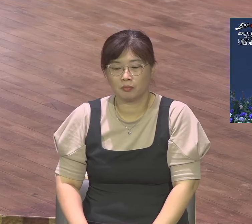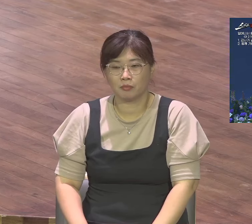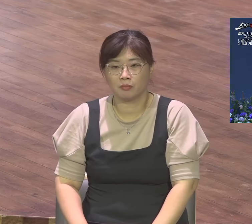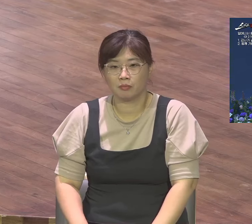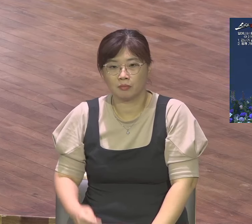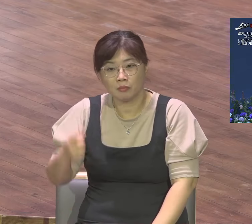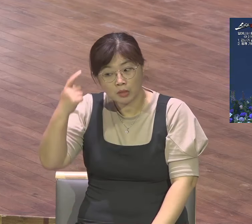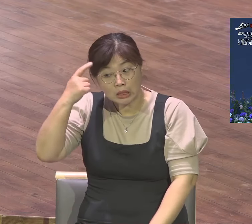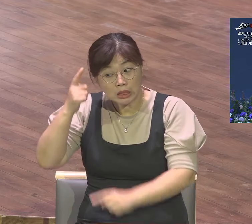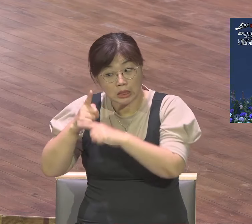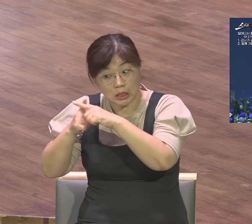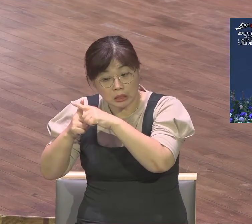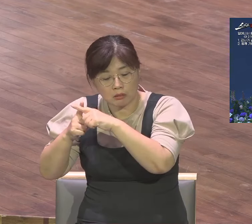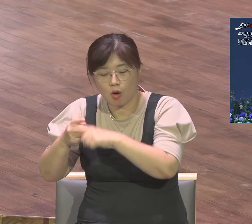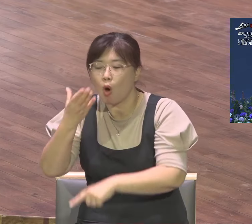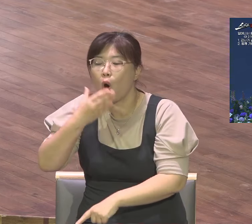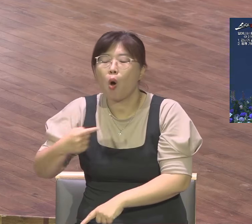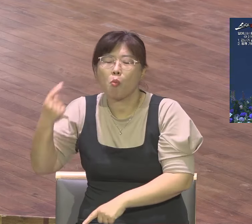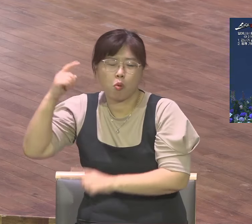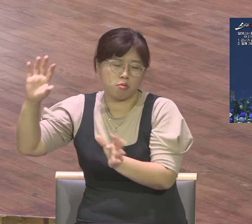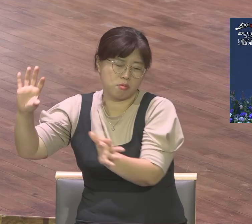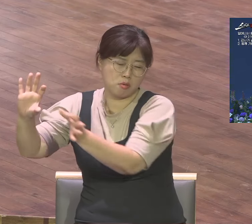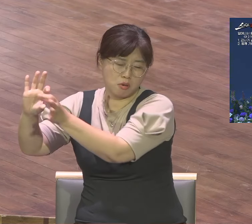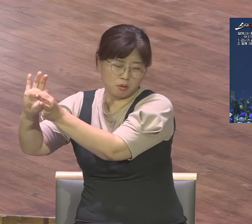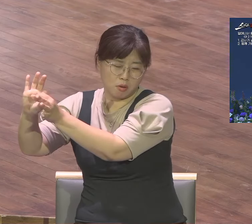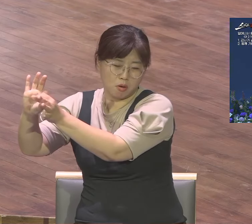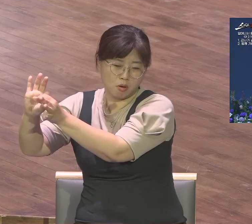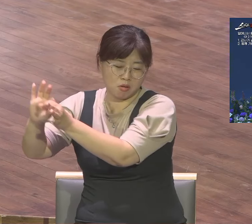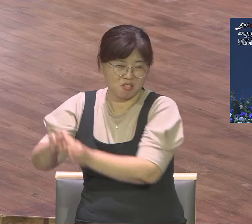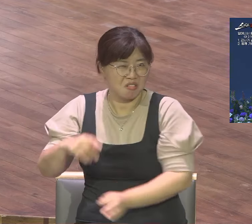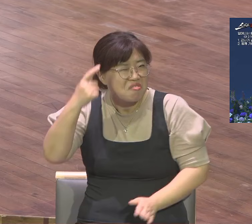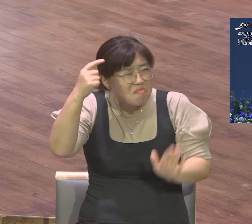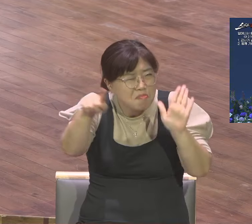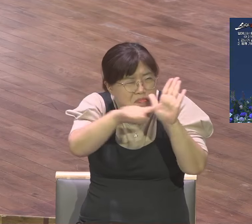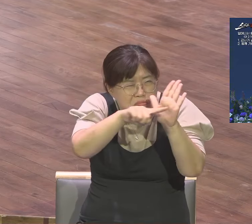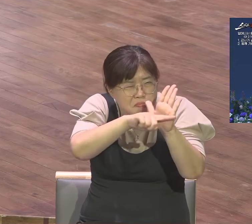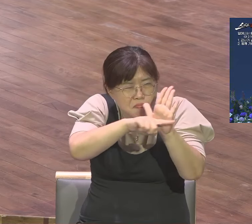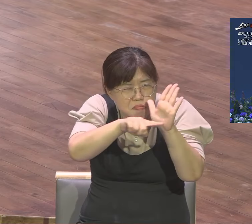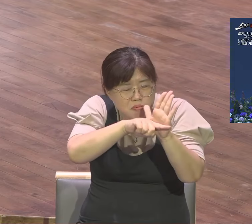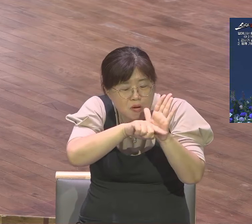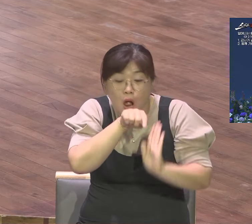긍정은 복음이요 부정은 율법이요 망합니다.